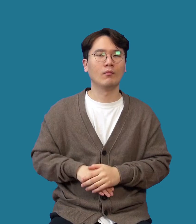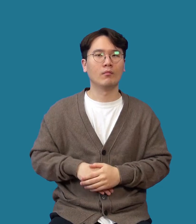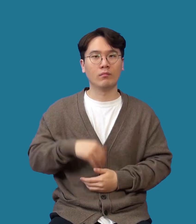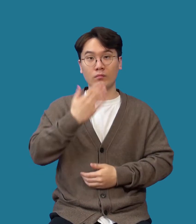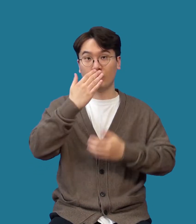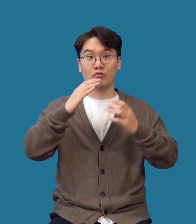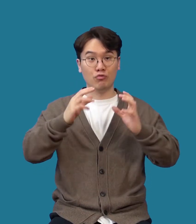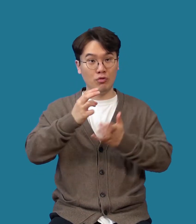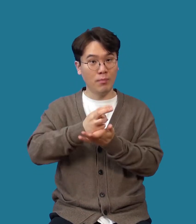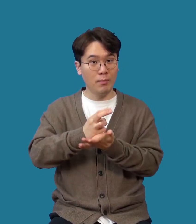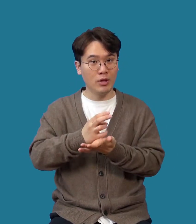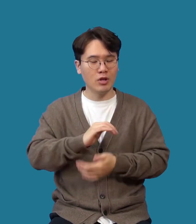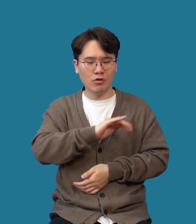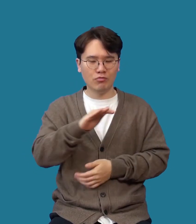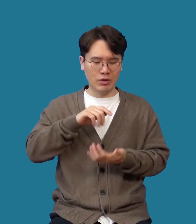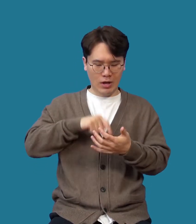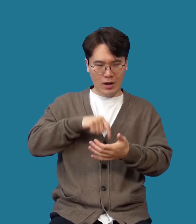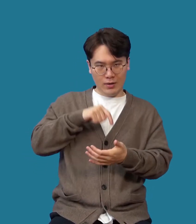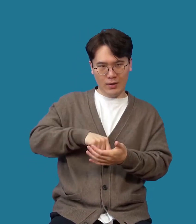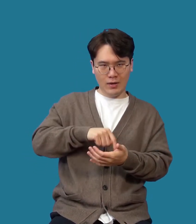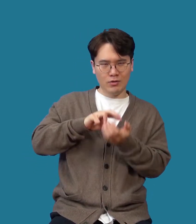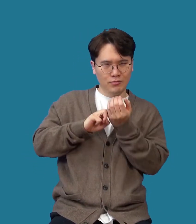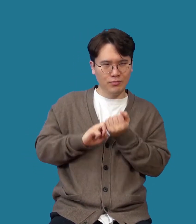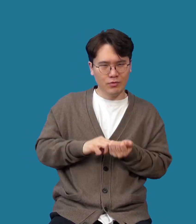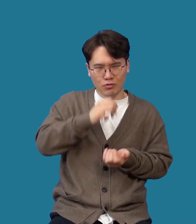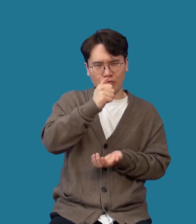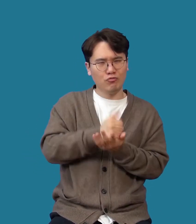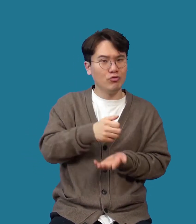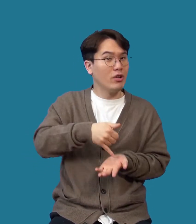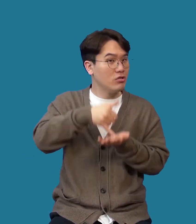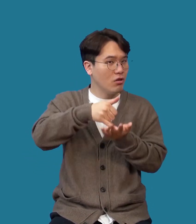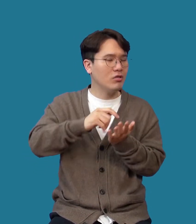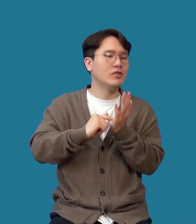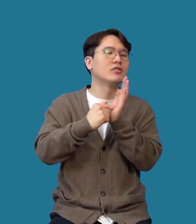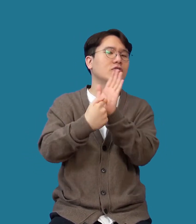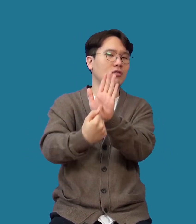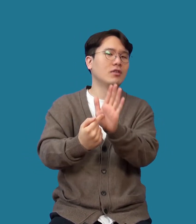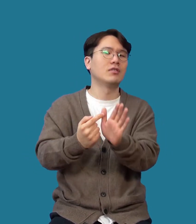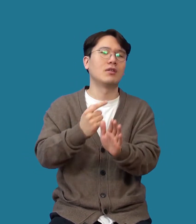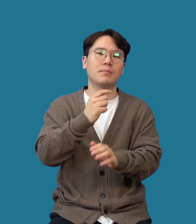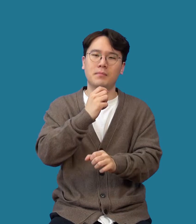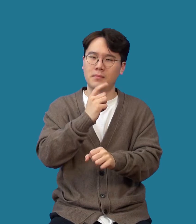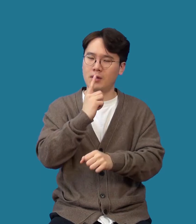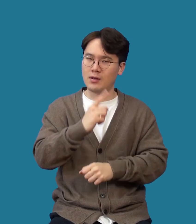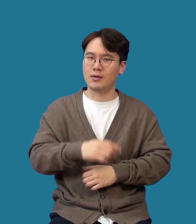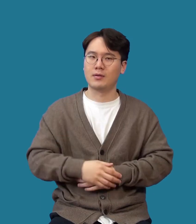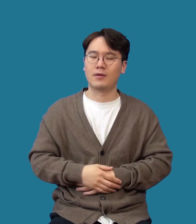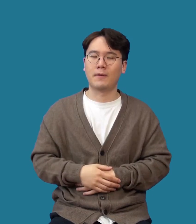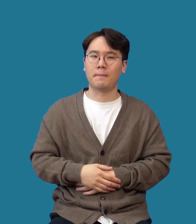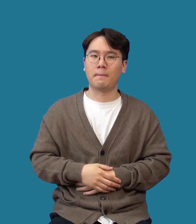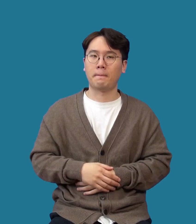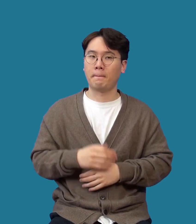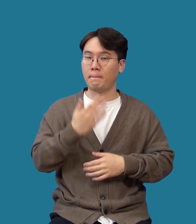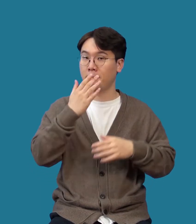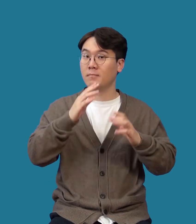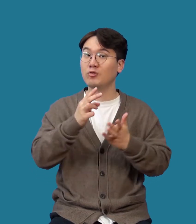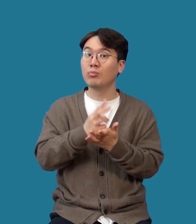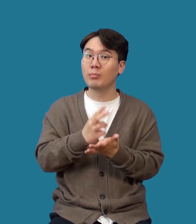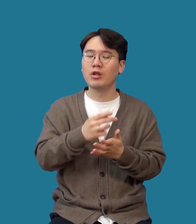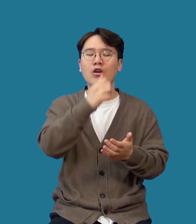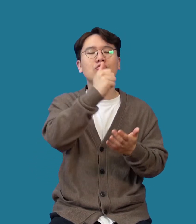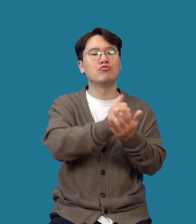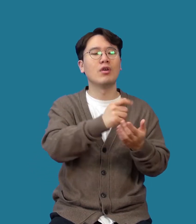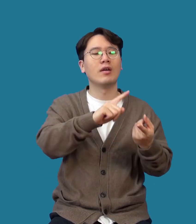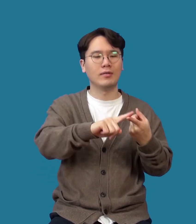있는 죄성을 드러내어 준다는 뜻입니다. 율법은 무엇이 죄인지를 규정해 줄 뿐 아니라